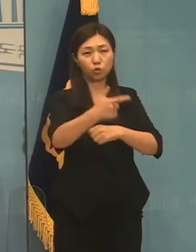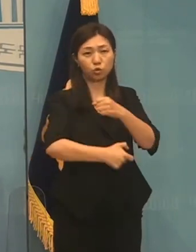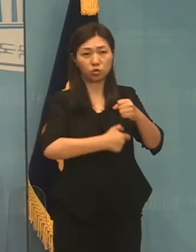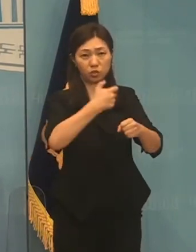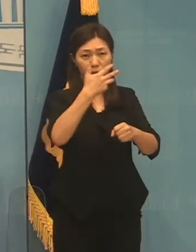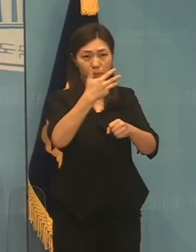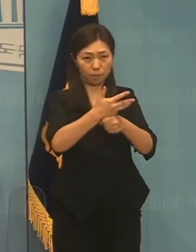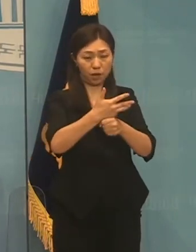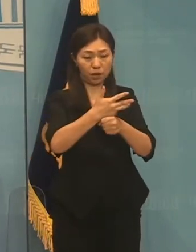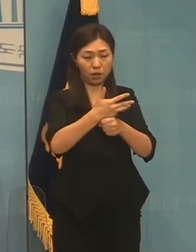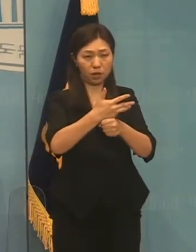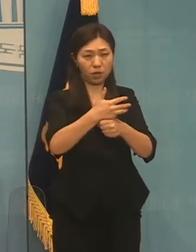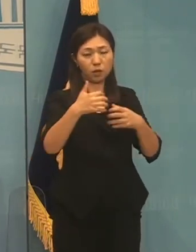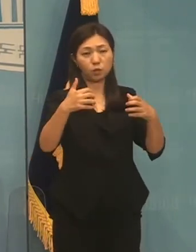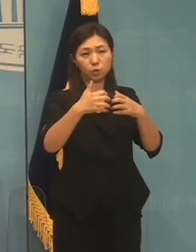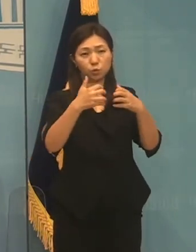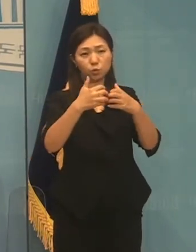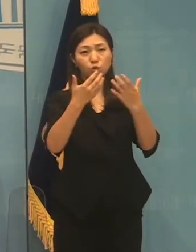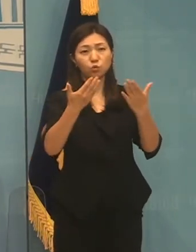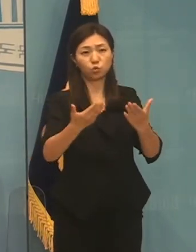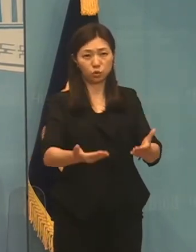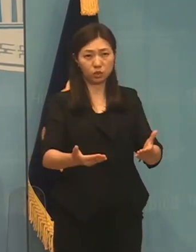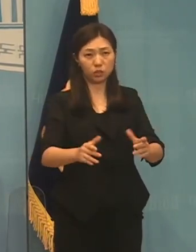성전 기념일,